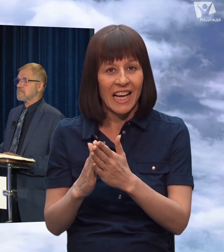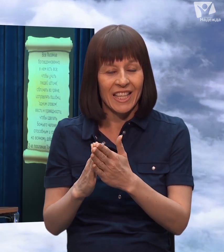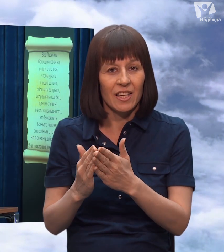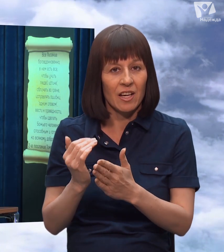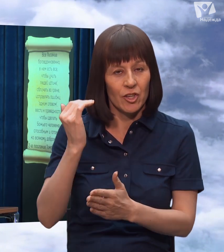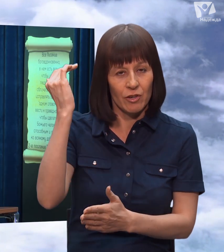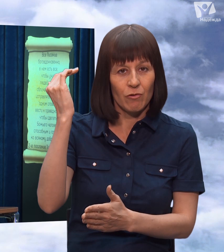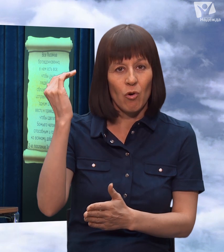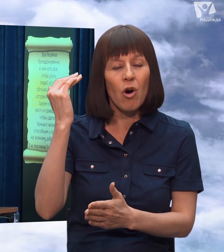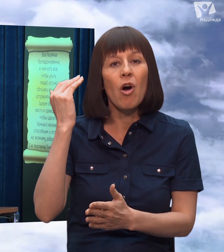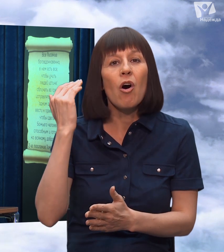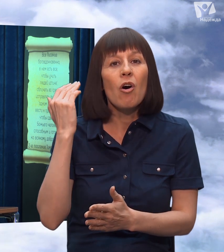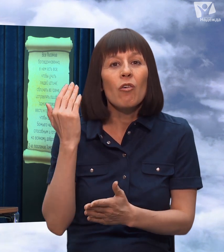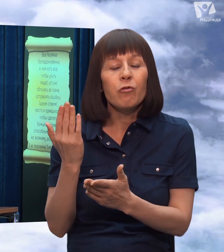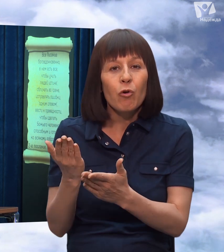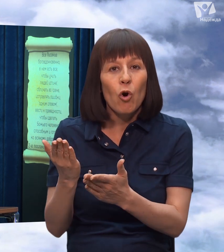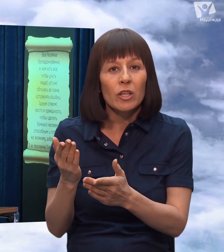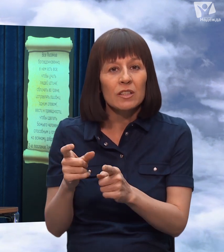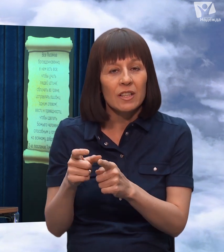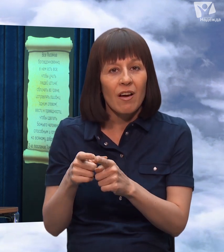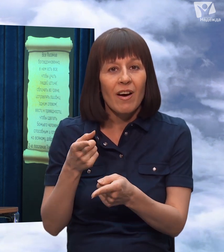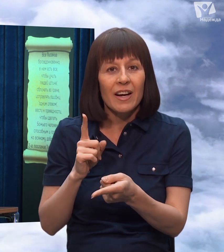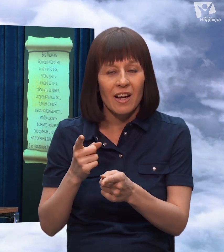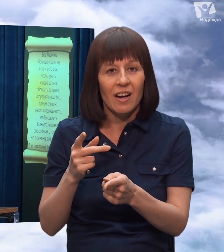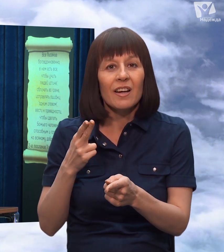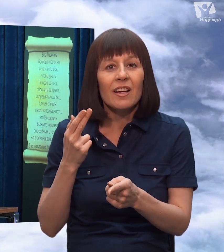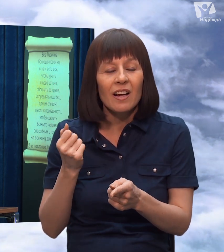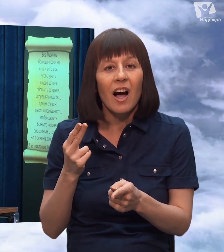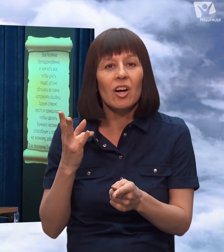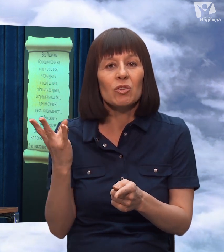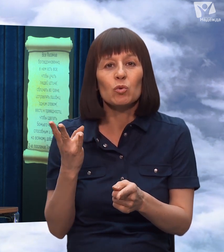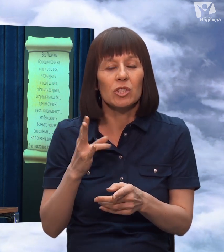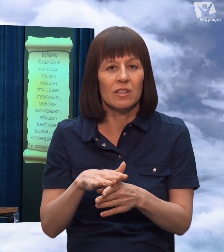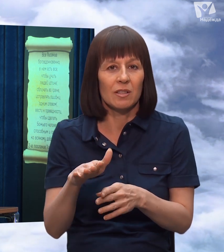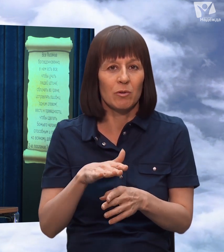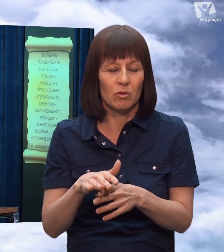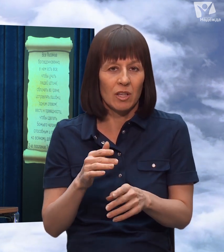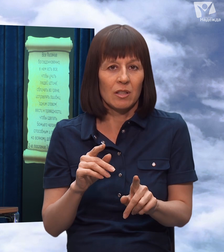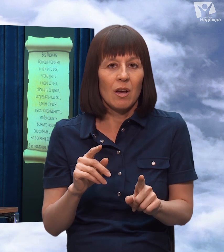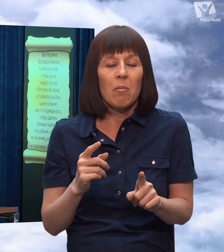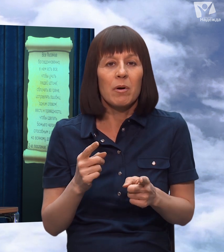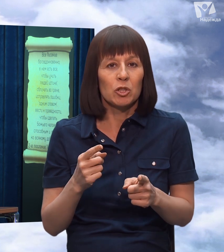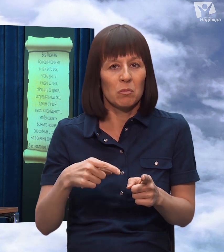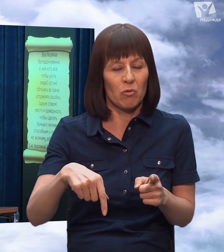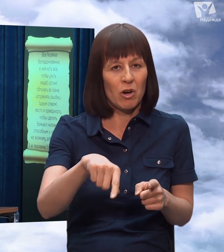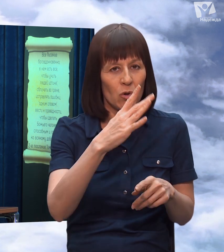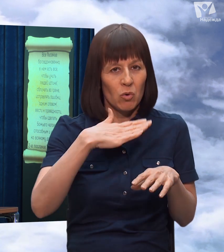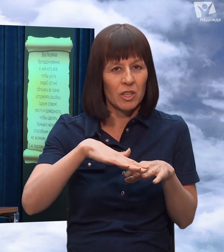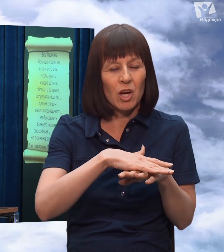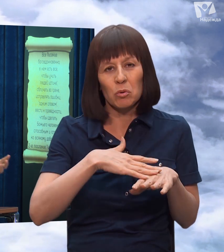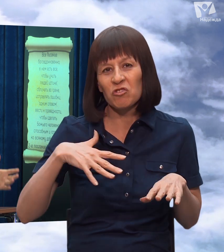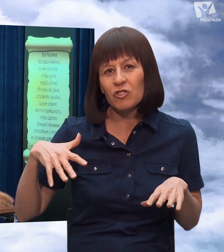чего ожидает бог а дальше даже не хочется продолжать потому что никакого соответствия нет его не